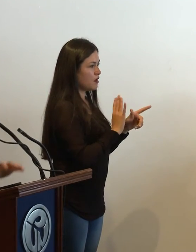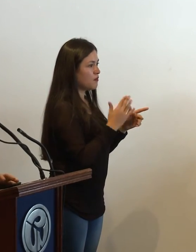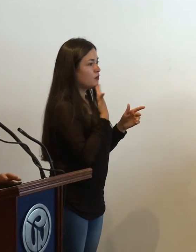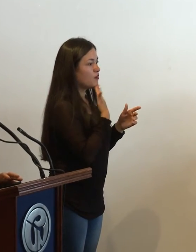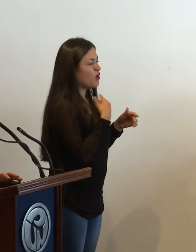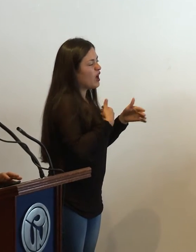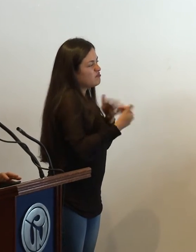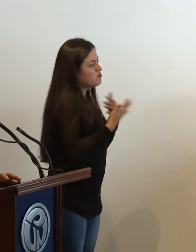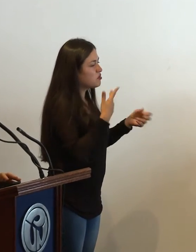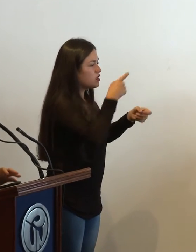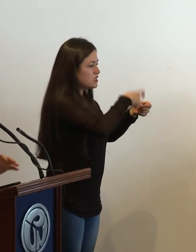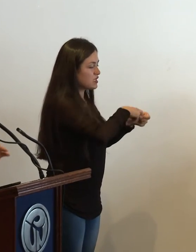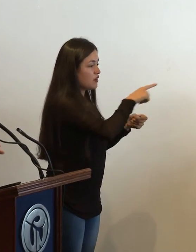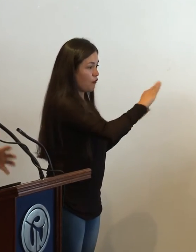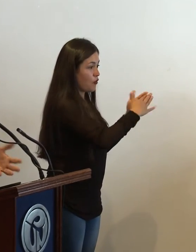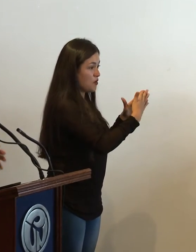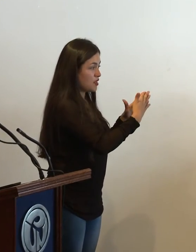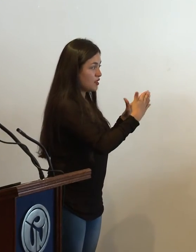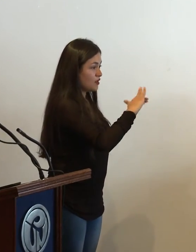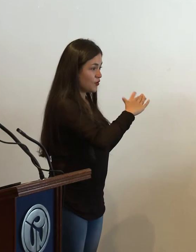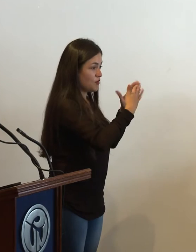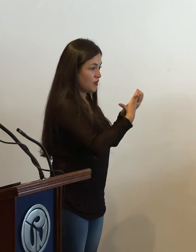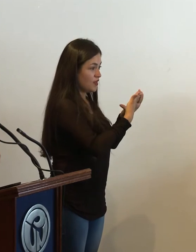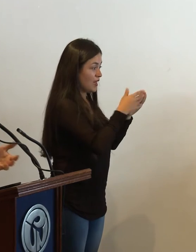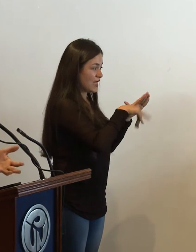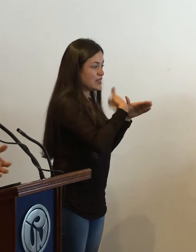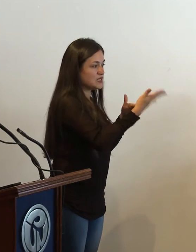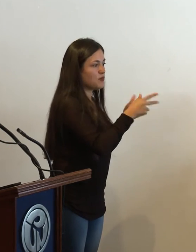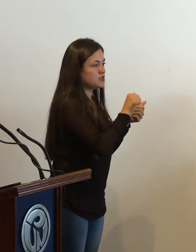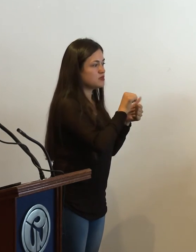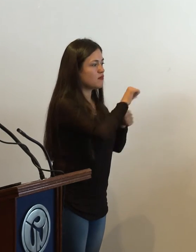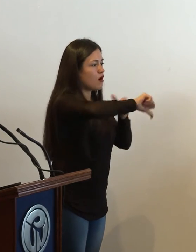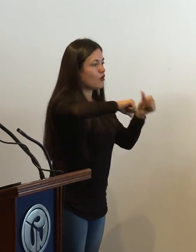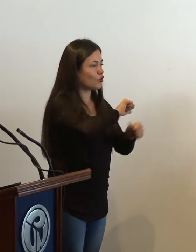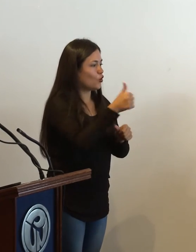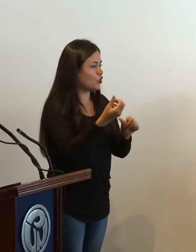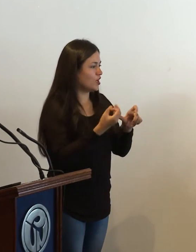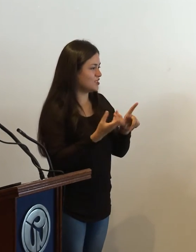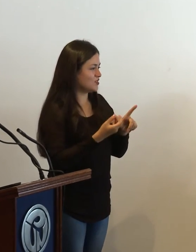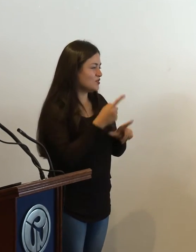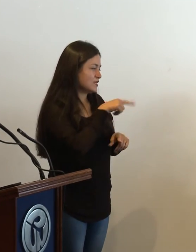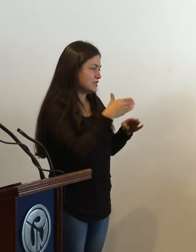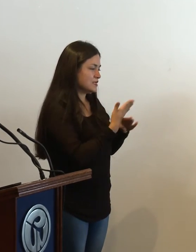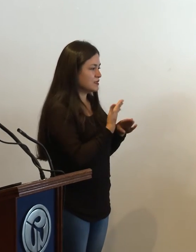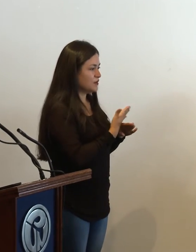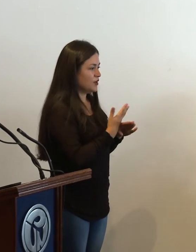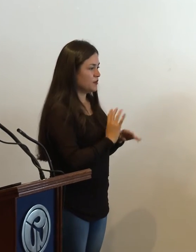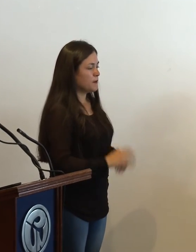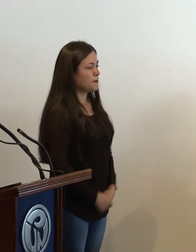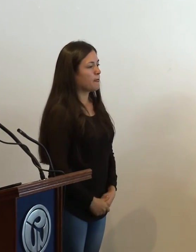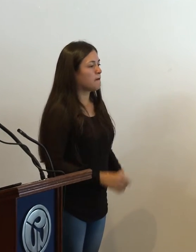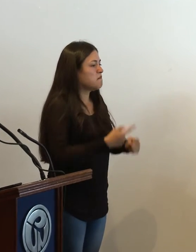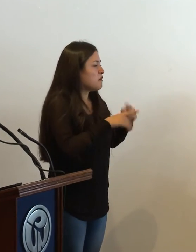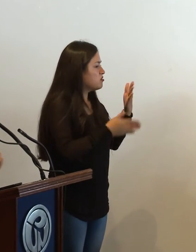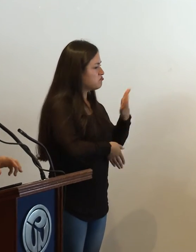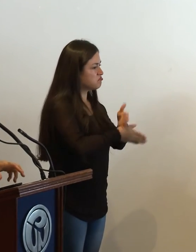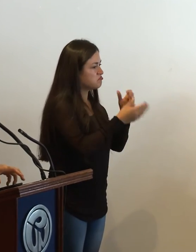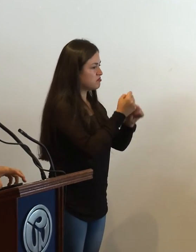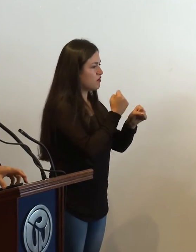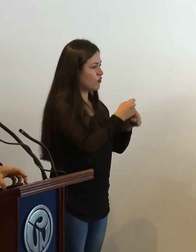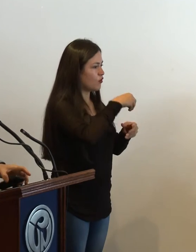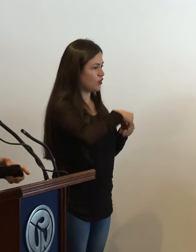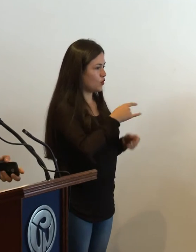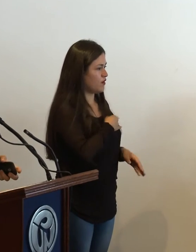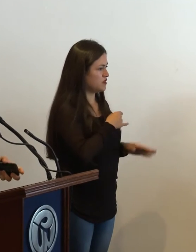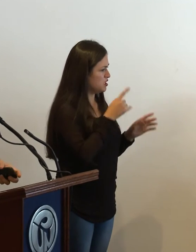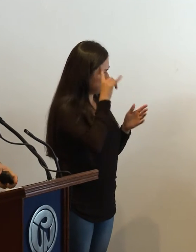pasarse a otras carreras, pero ahí tenemos esa proporción y ese gran reto de trabajo al interior de la universidad. Yo creo que por